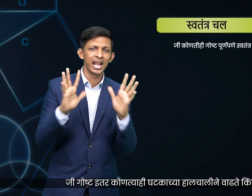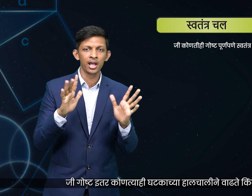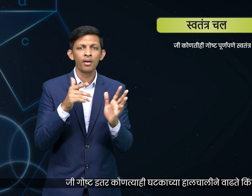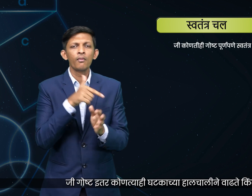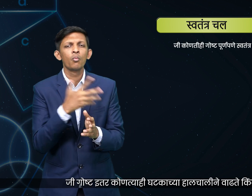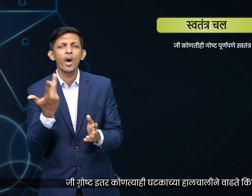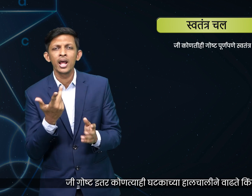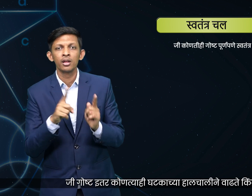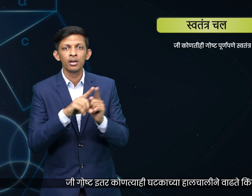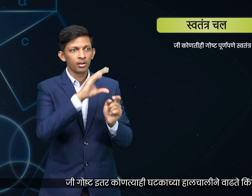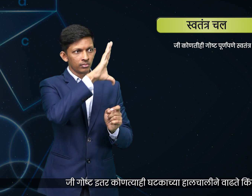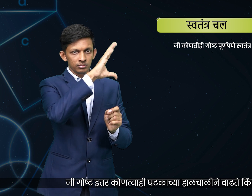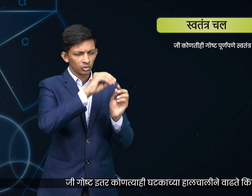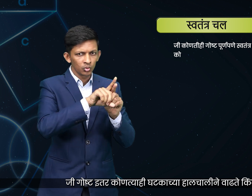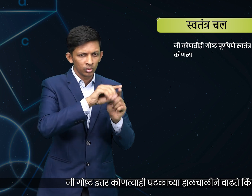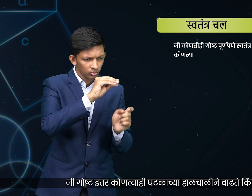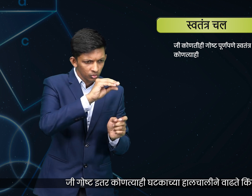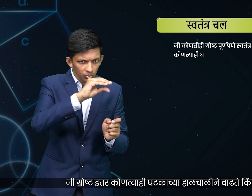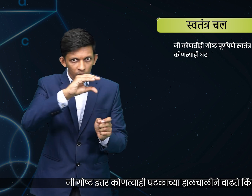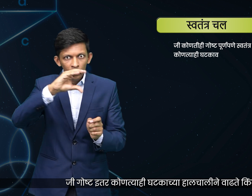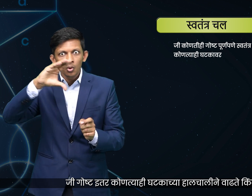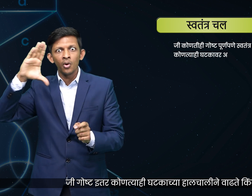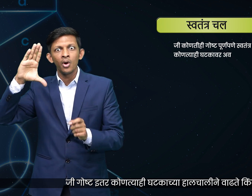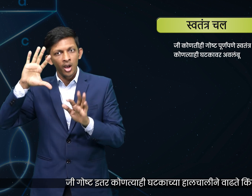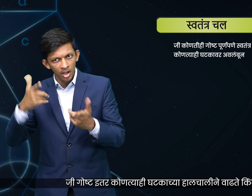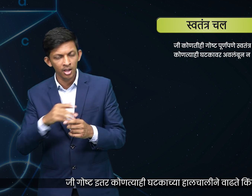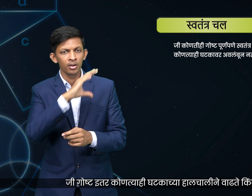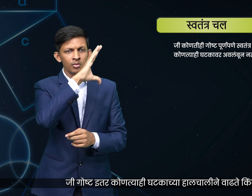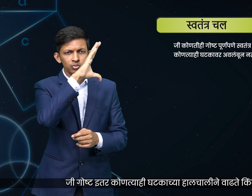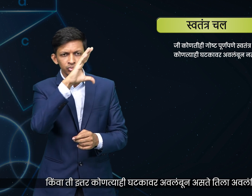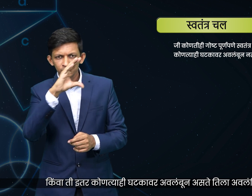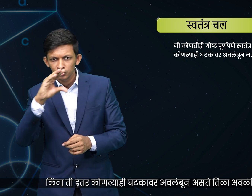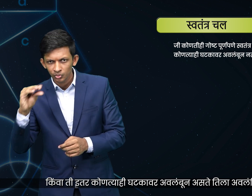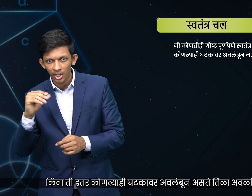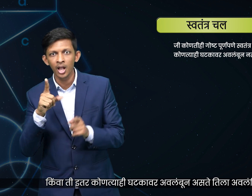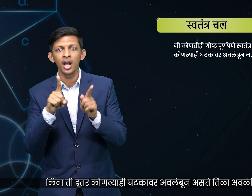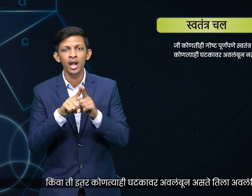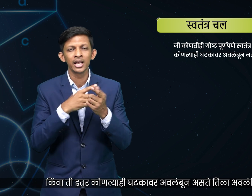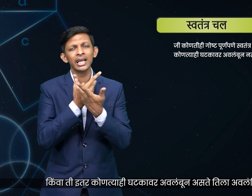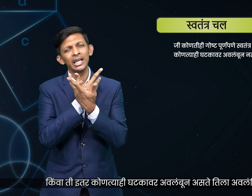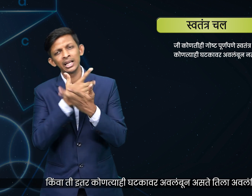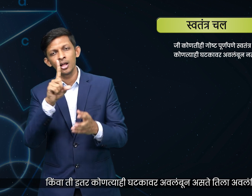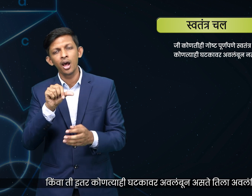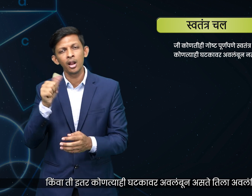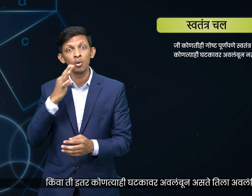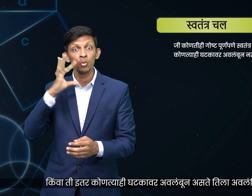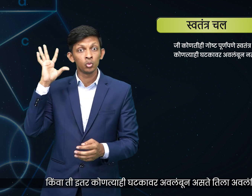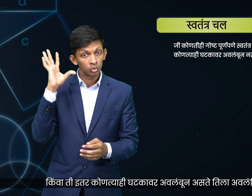जी गोष्ट इतर कोणत्याही घटकाच्या हालचालीने वाढते किंवा कमी होते किंवा ती इतर कोणत्याही घटकावर अवलंबून